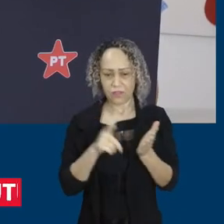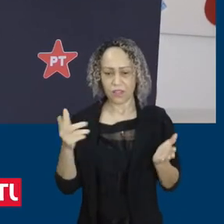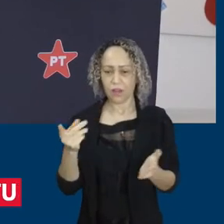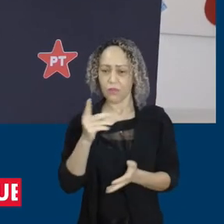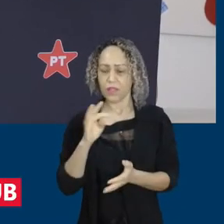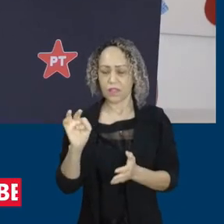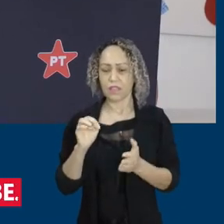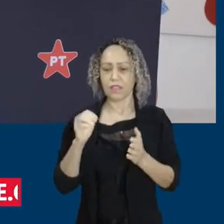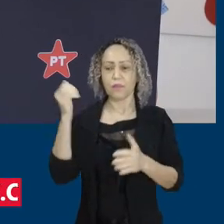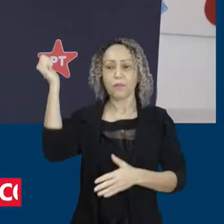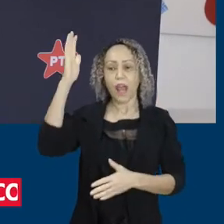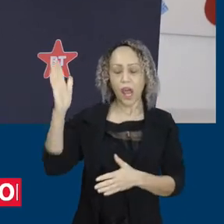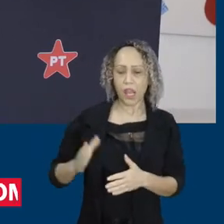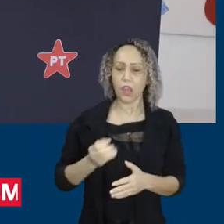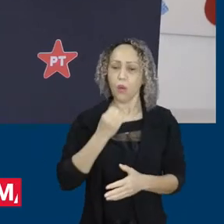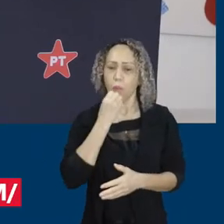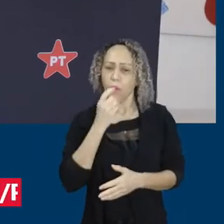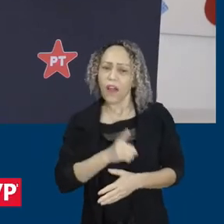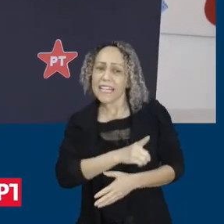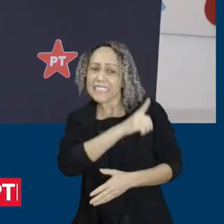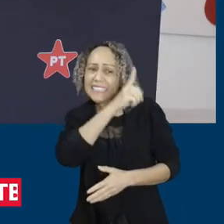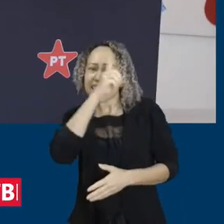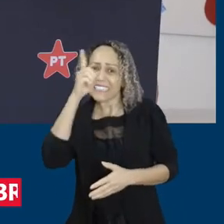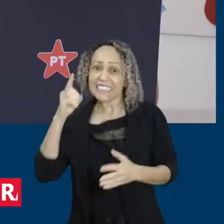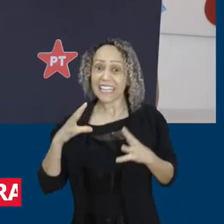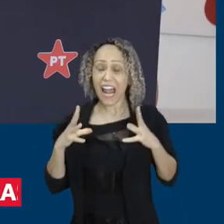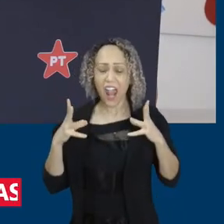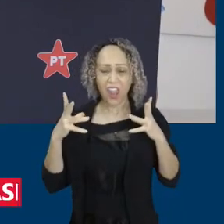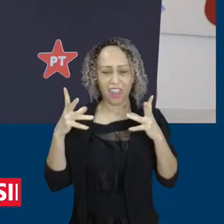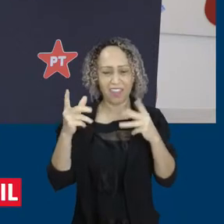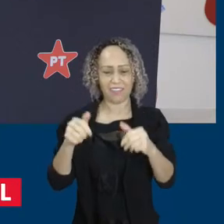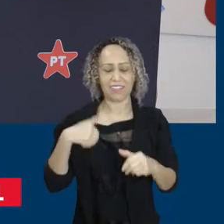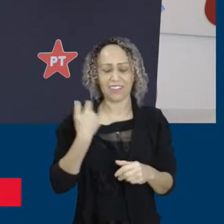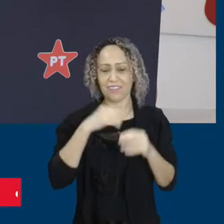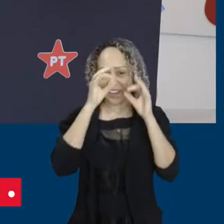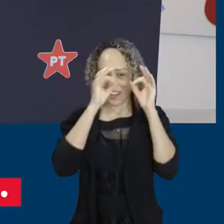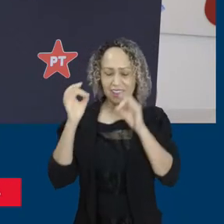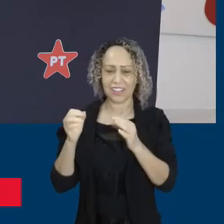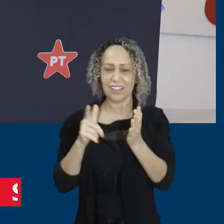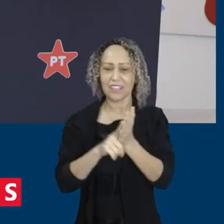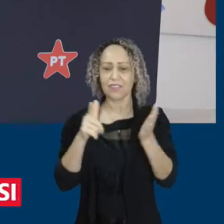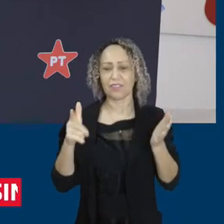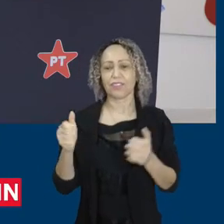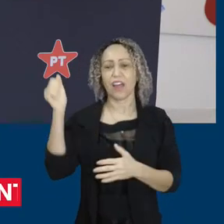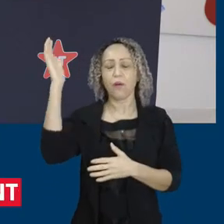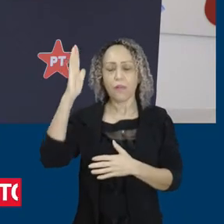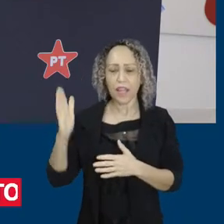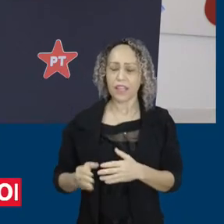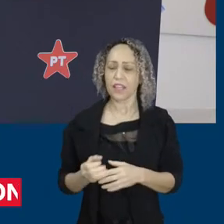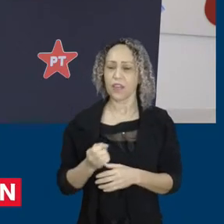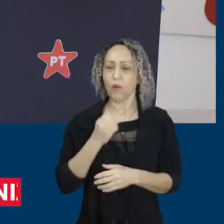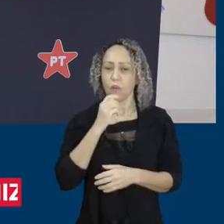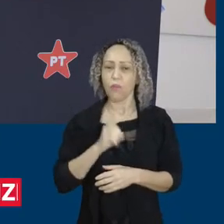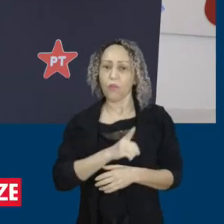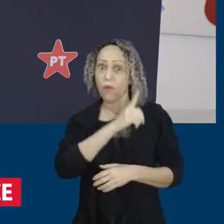Bom dia a todos, todas, todes que nos assistem aqui no Jornal Brasil. Bom dia a você, Amanda. Bom dia a